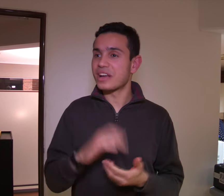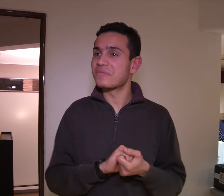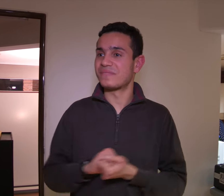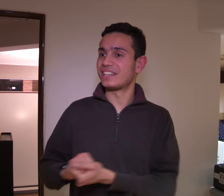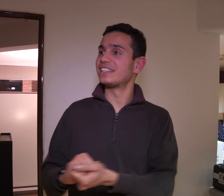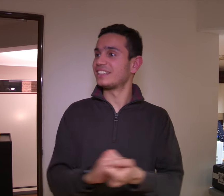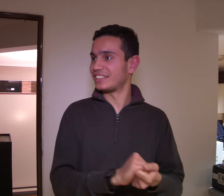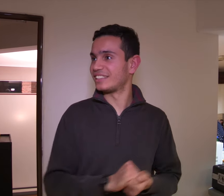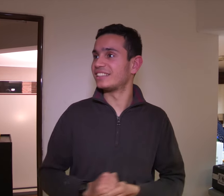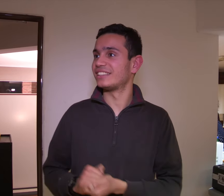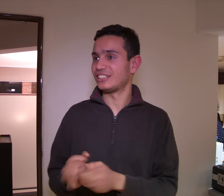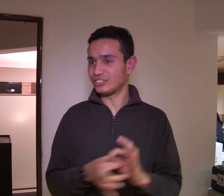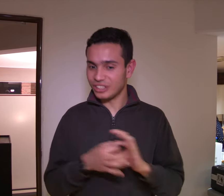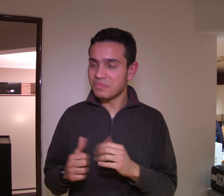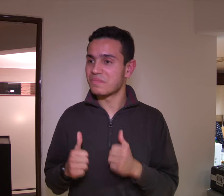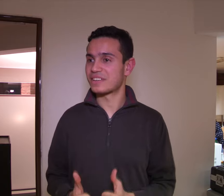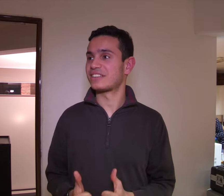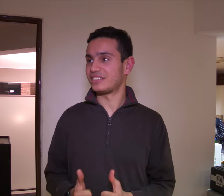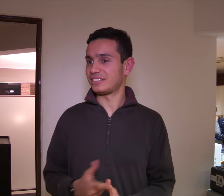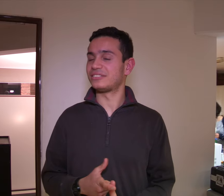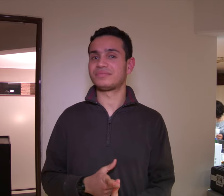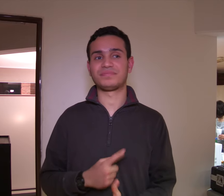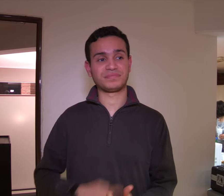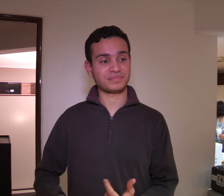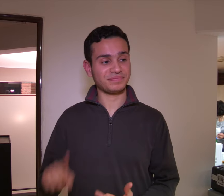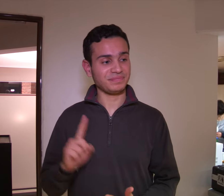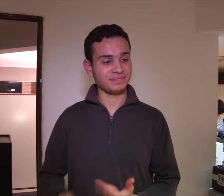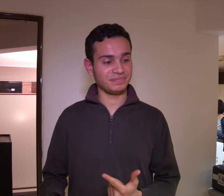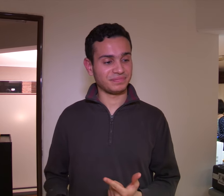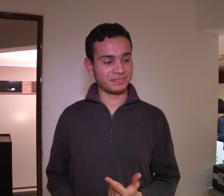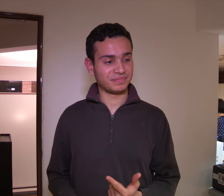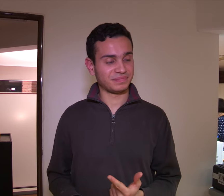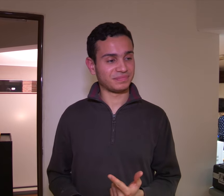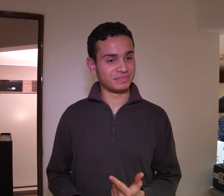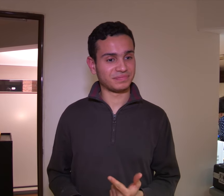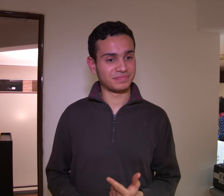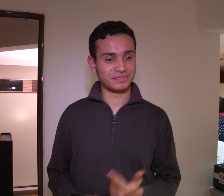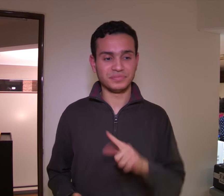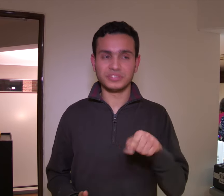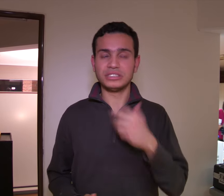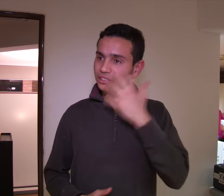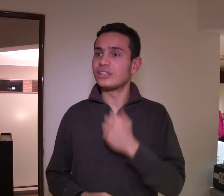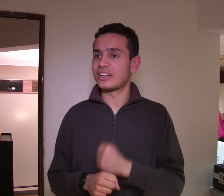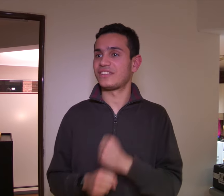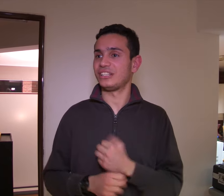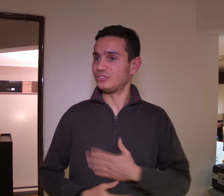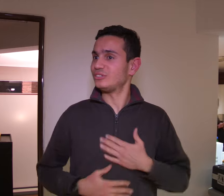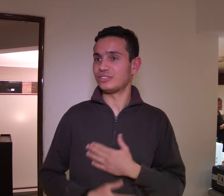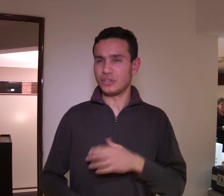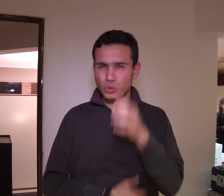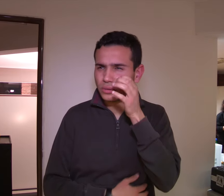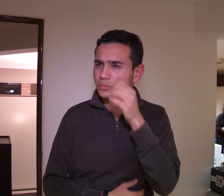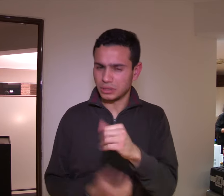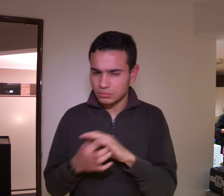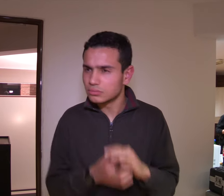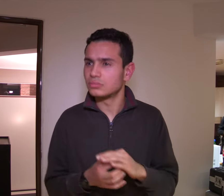Sur ces deux semaines, je dirais amitié, une belle union. On a travaillé avec sérieux, il